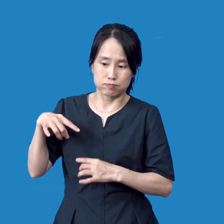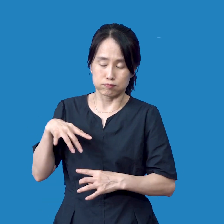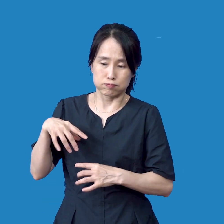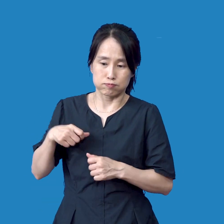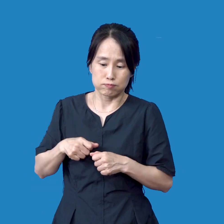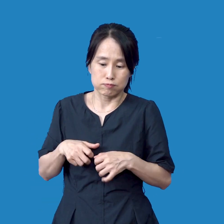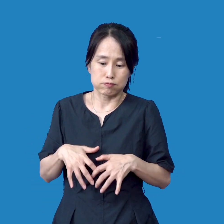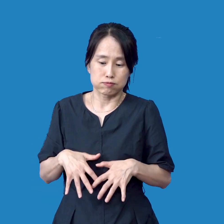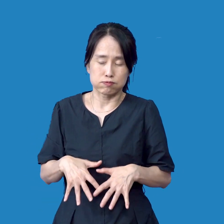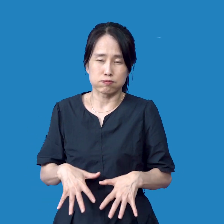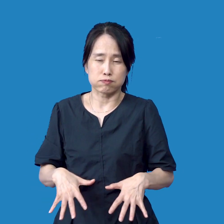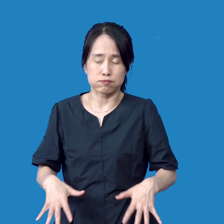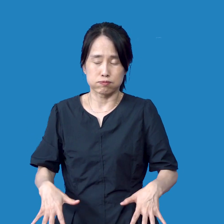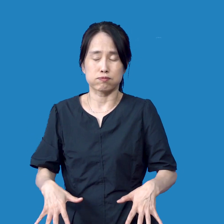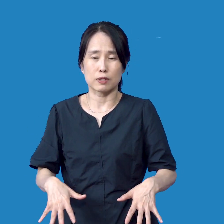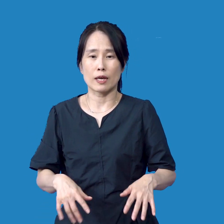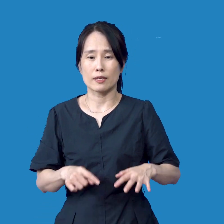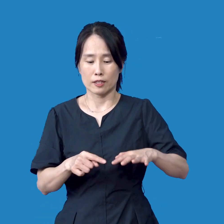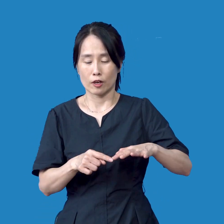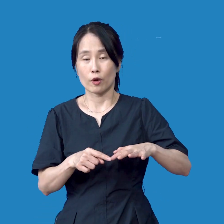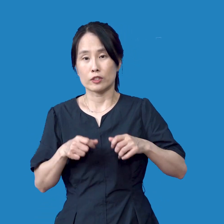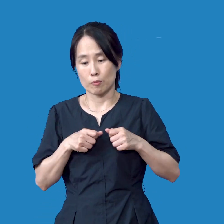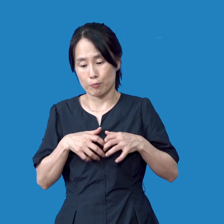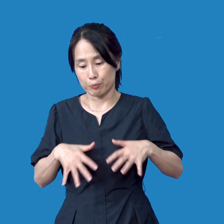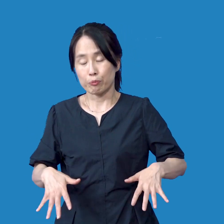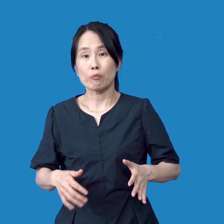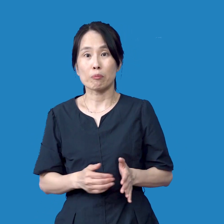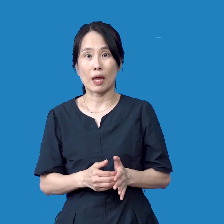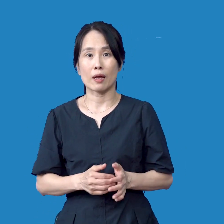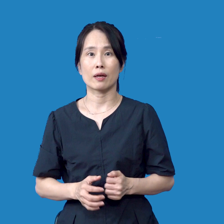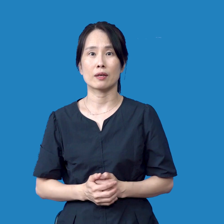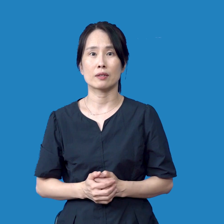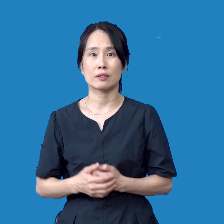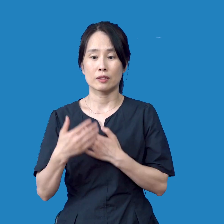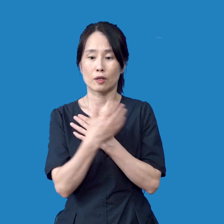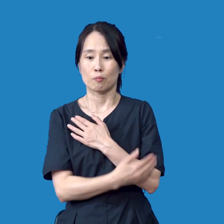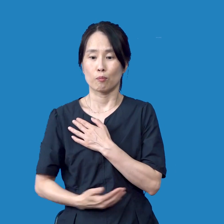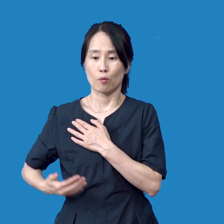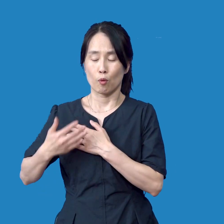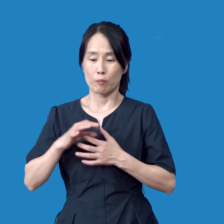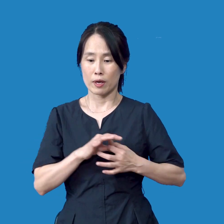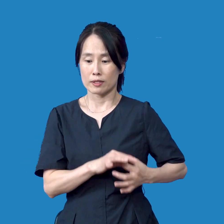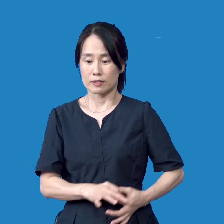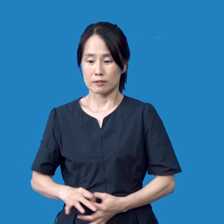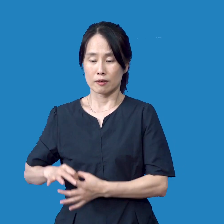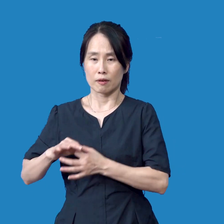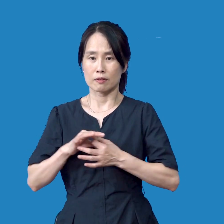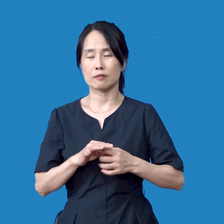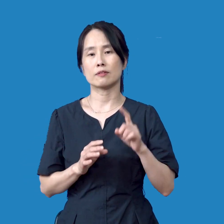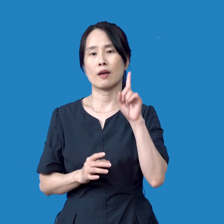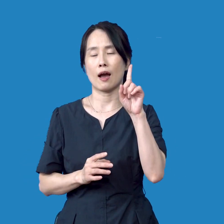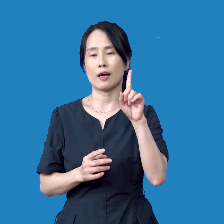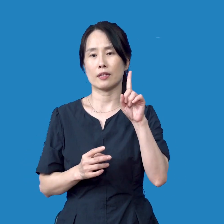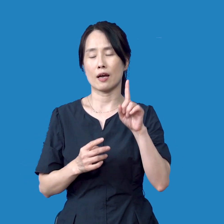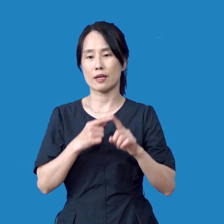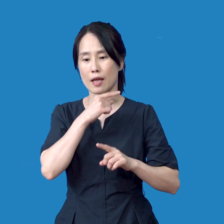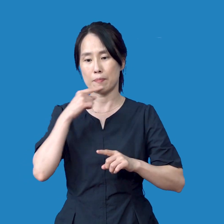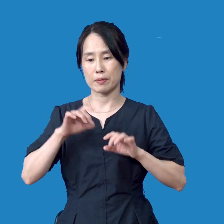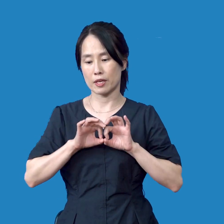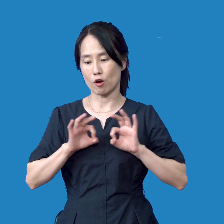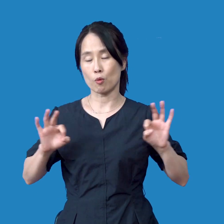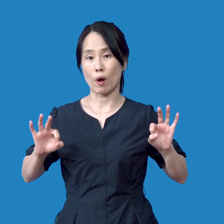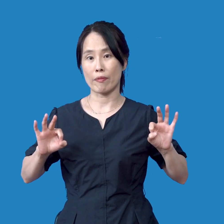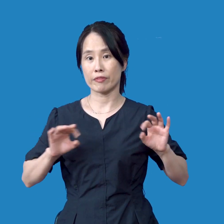나누어져서 말초신경에까지 이어집니다. 몸의 지체들은 다 하나의